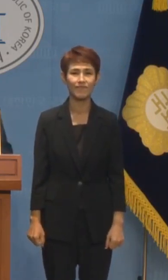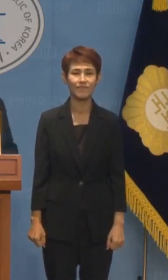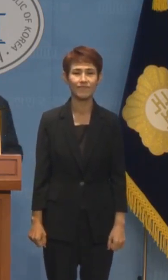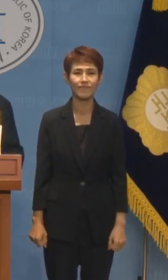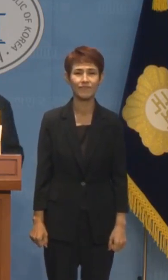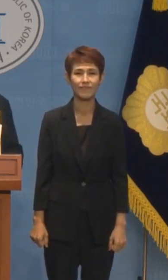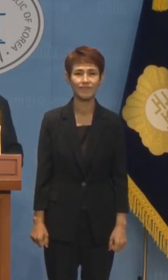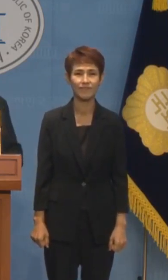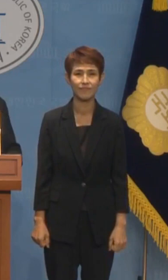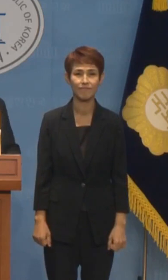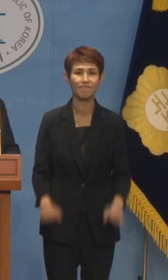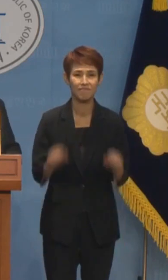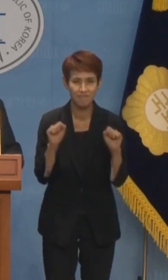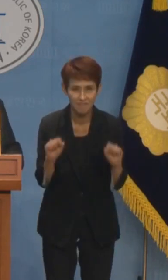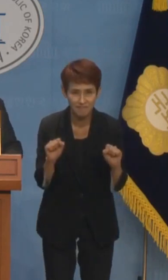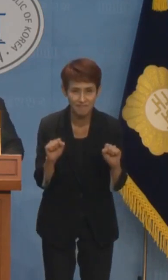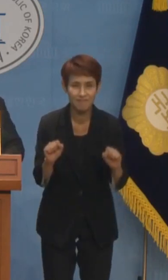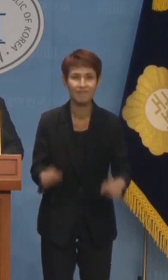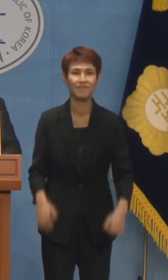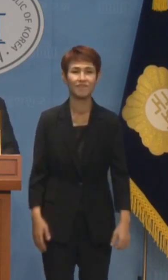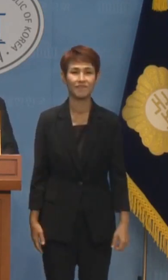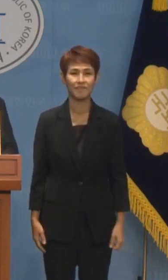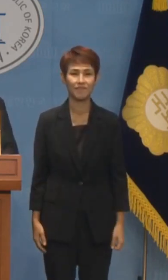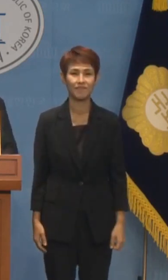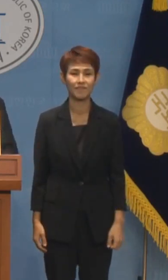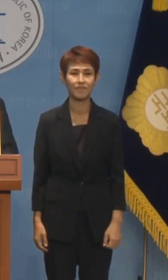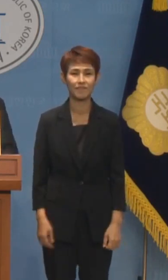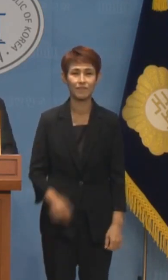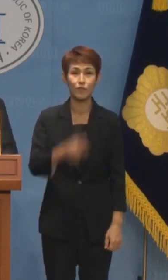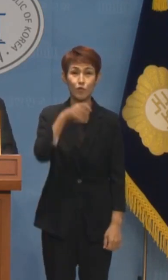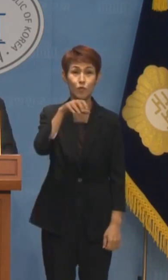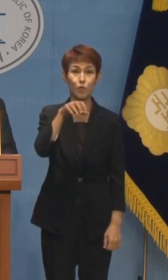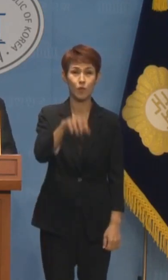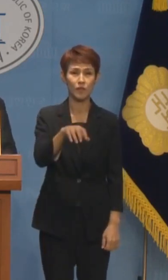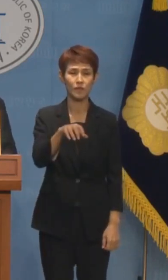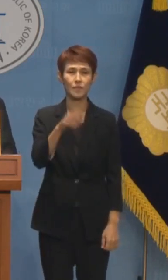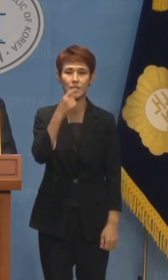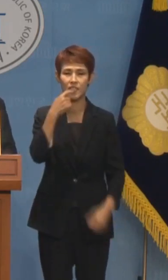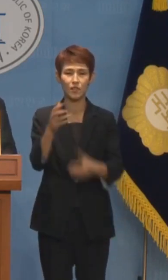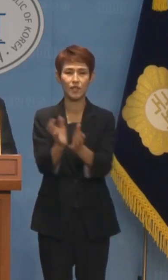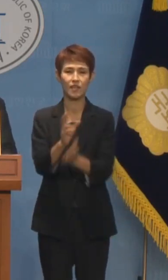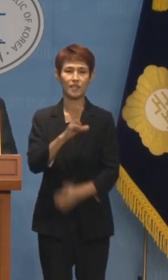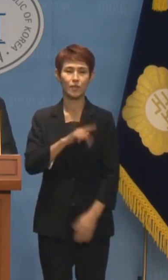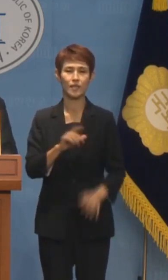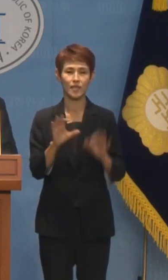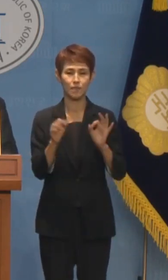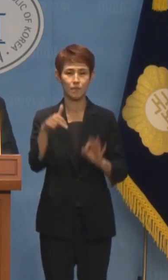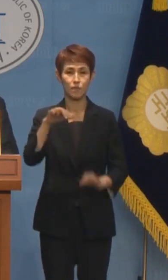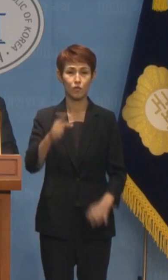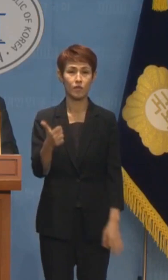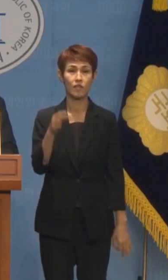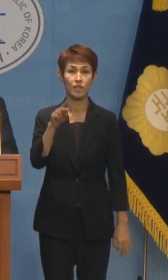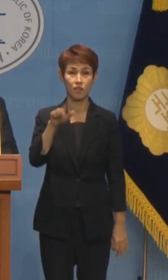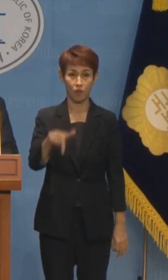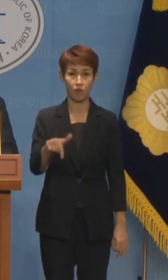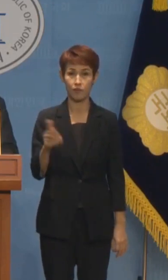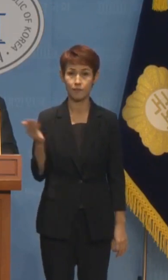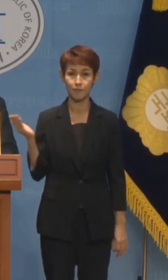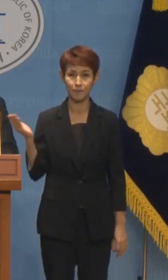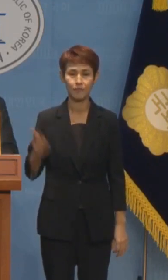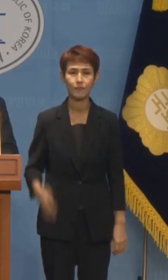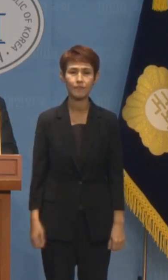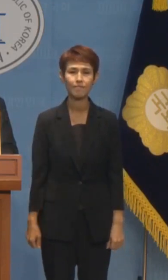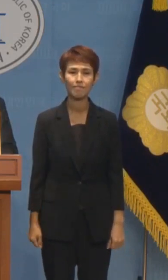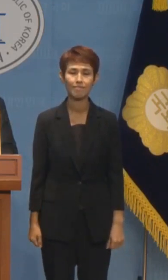예 안녕하세요 예 수원 정지역 더불어민주당 국회의원 입니다 아 우리